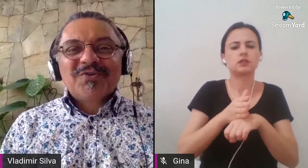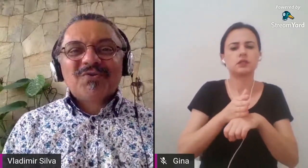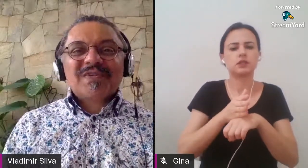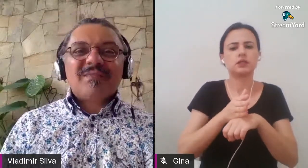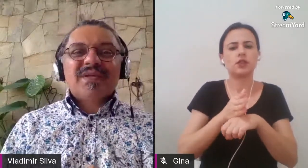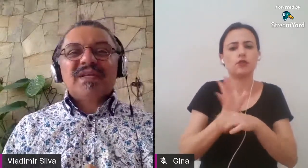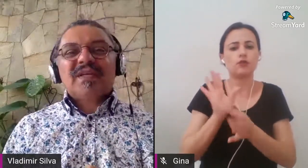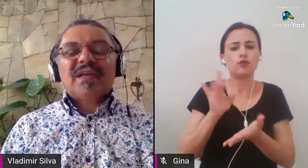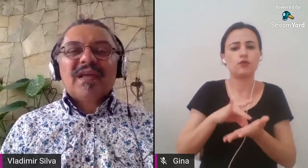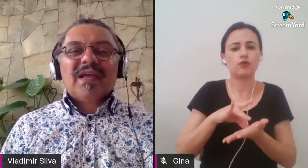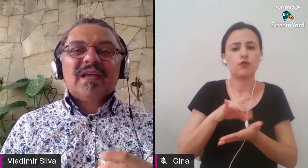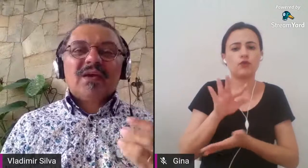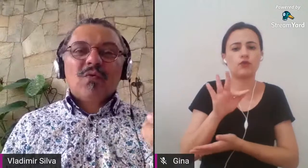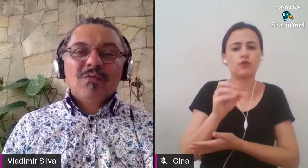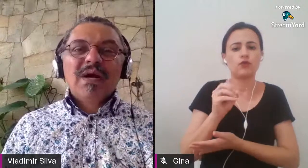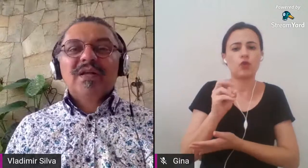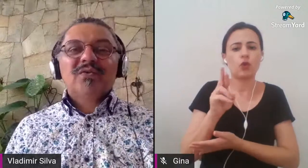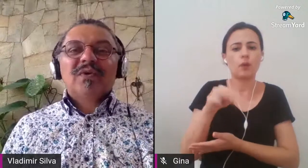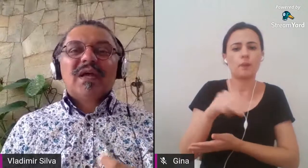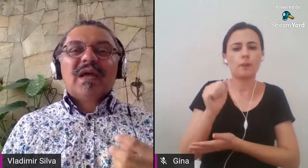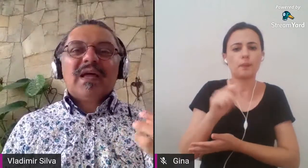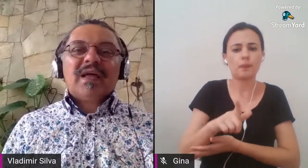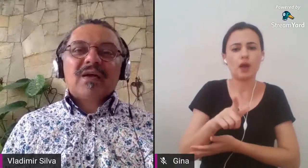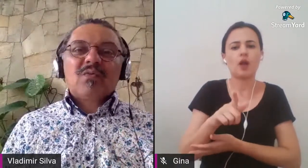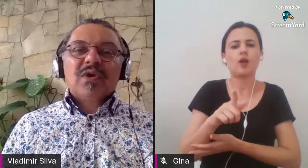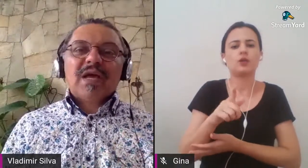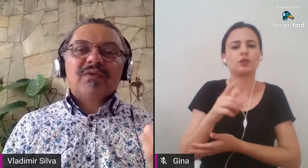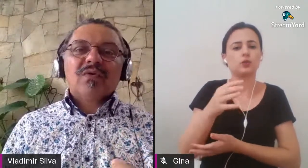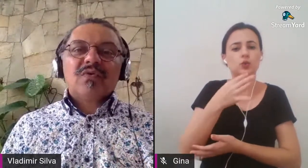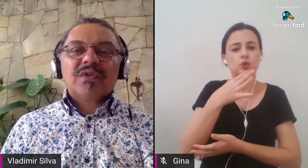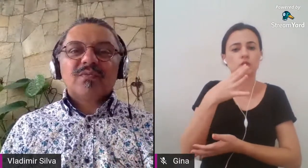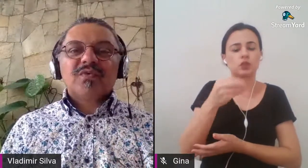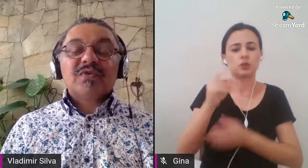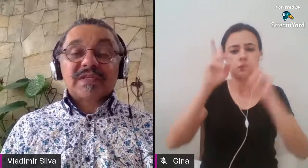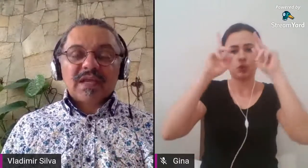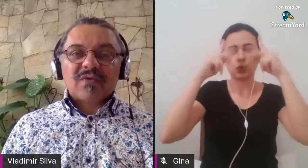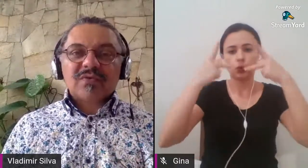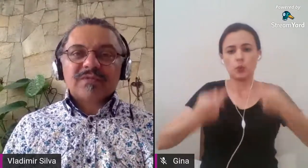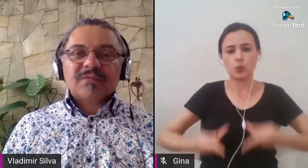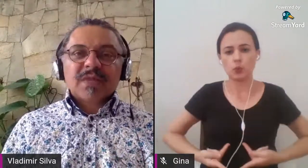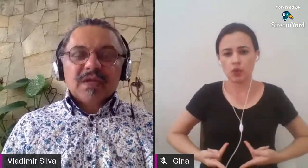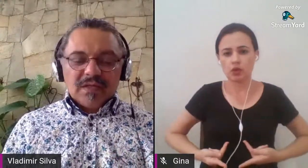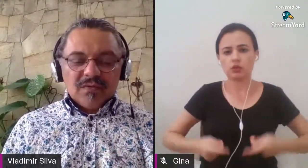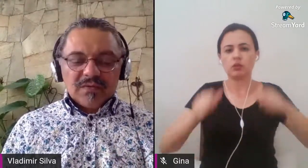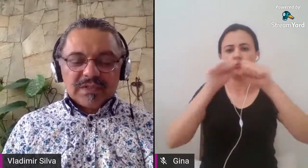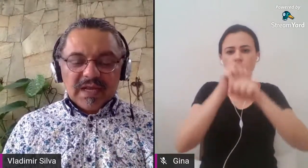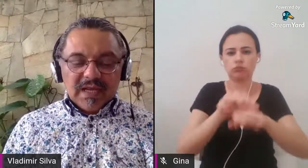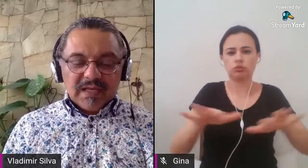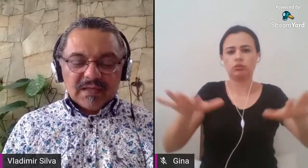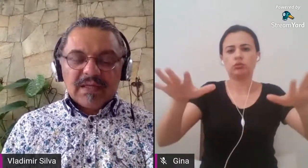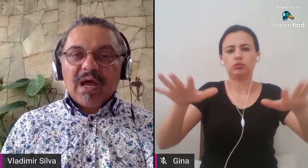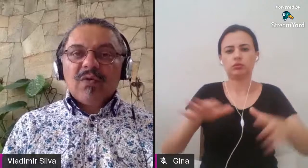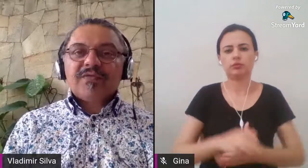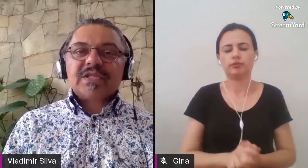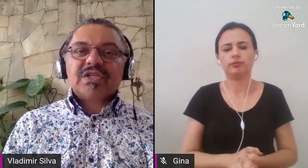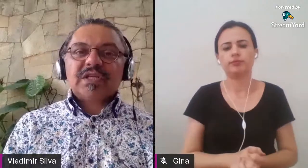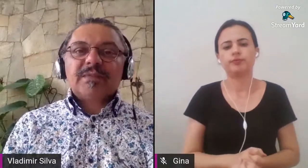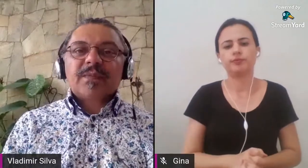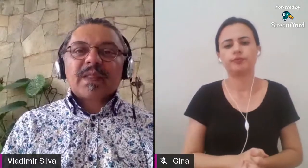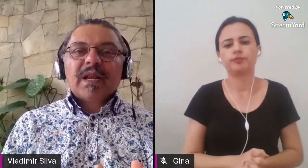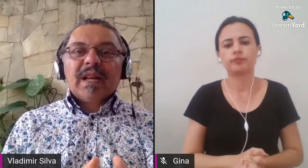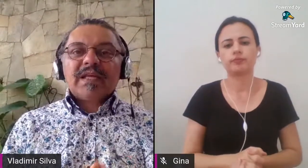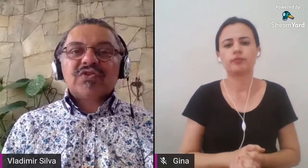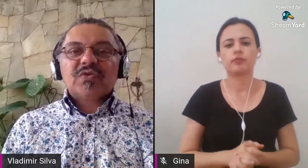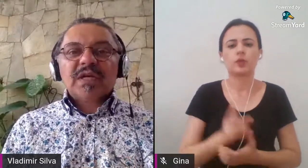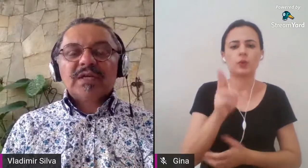formal do saber humano acumulado ao longo de muitos séculos. Então, estar na